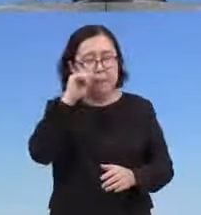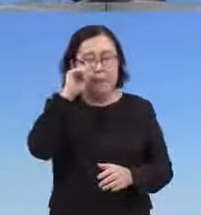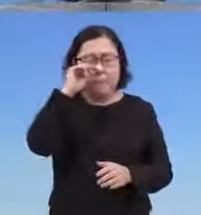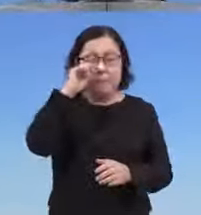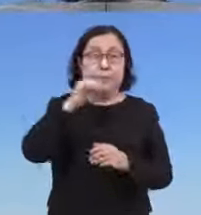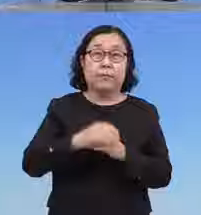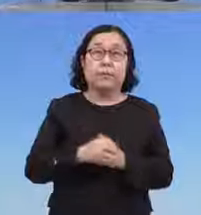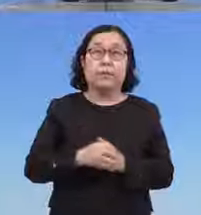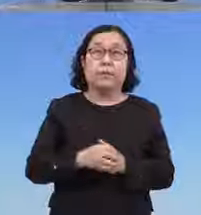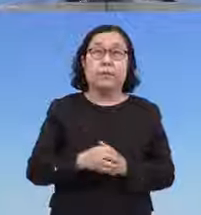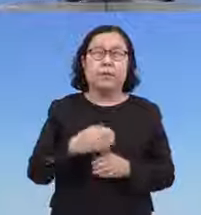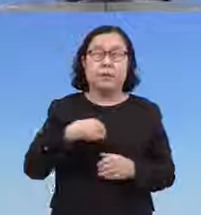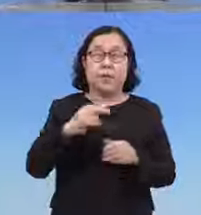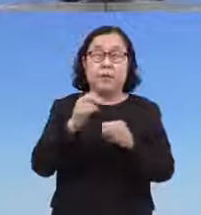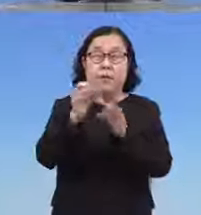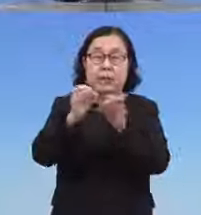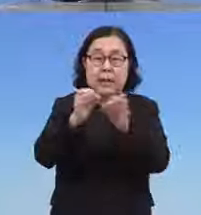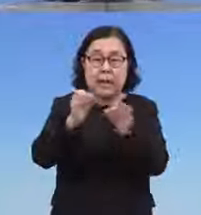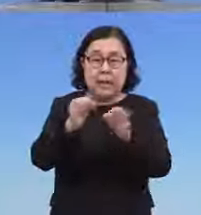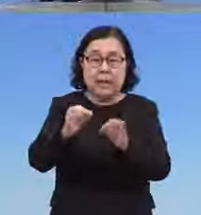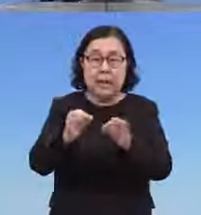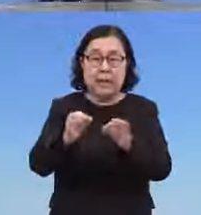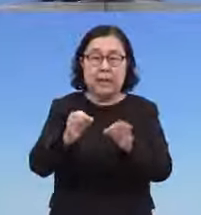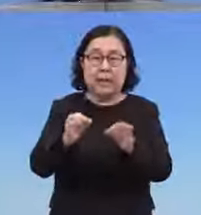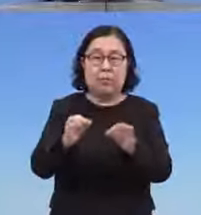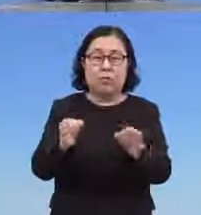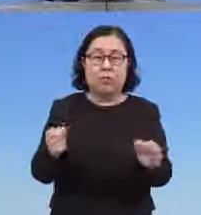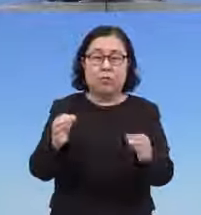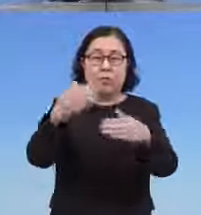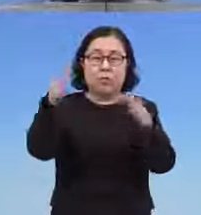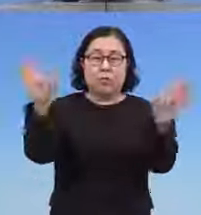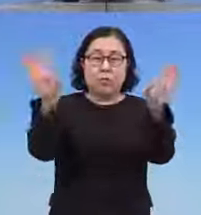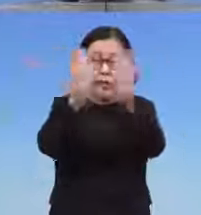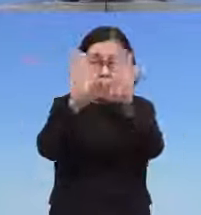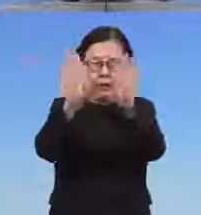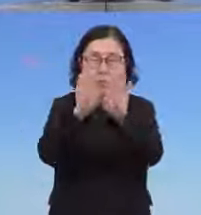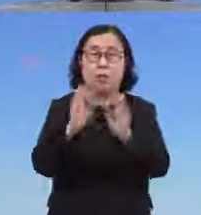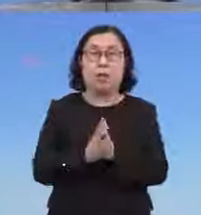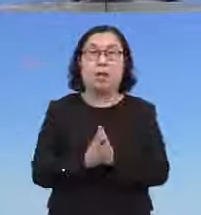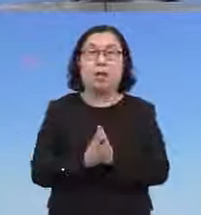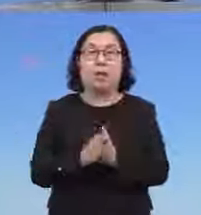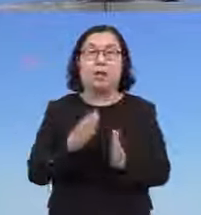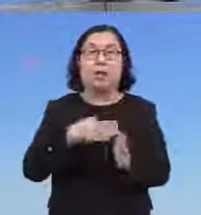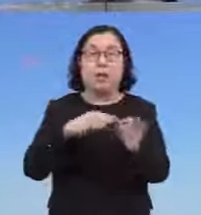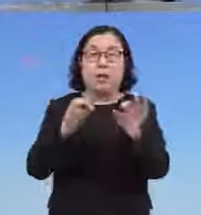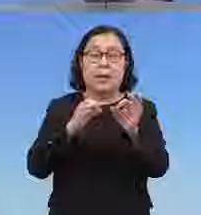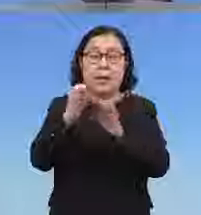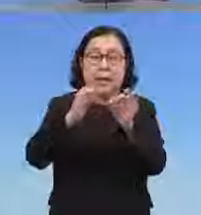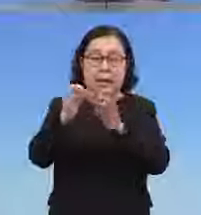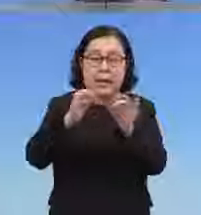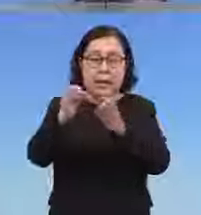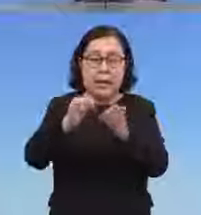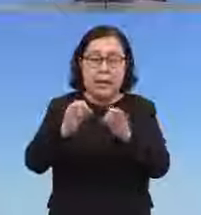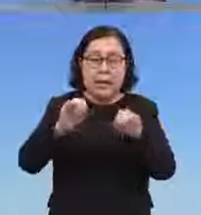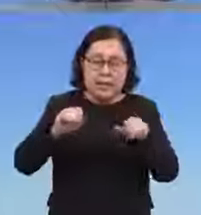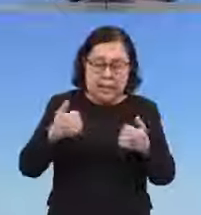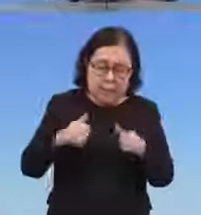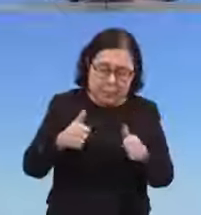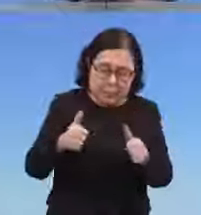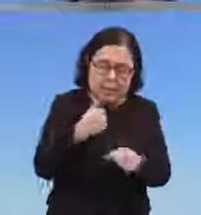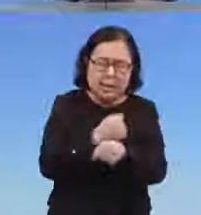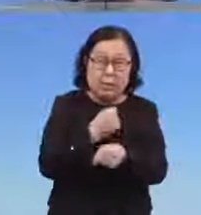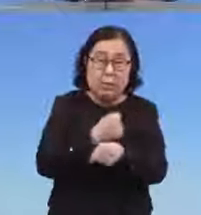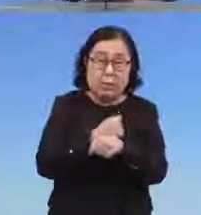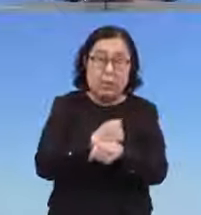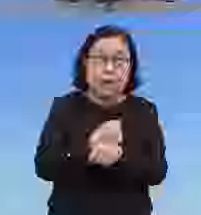다 정리하고, 그 우리 형이나 누나들이 보기에 얼마나 황당했겠습니까? 저렇게 그냥 가게